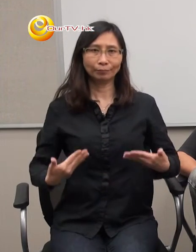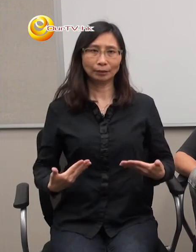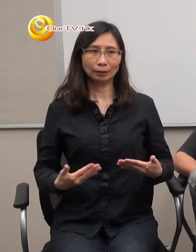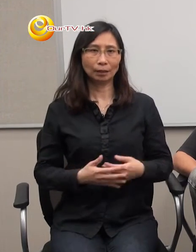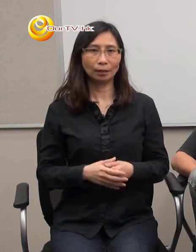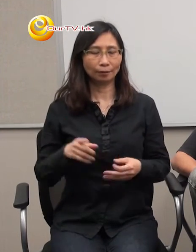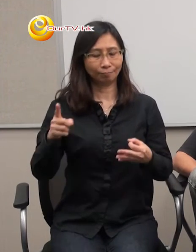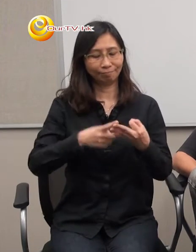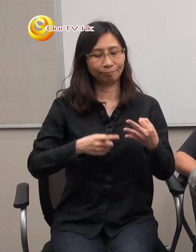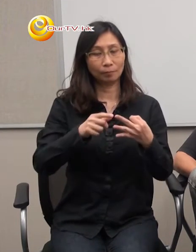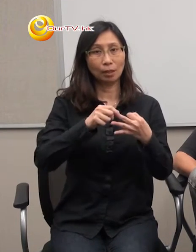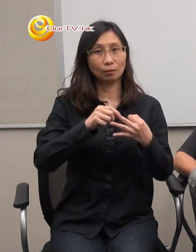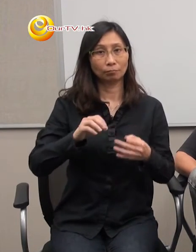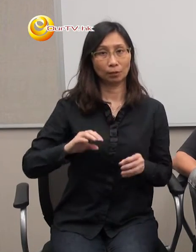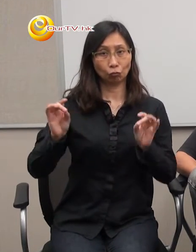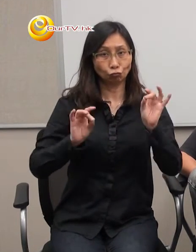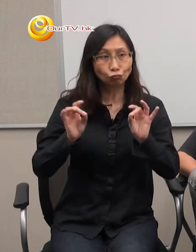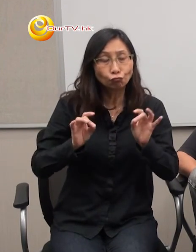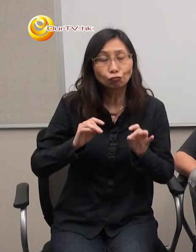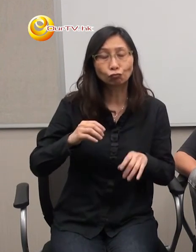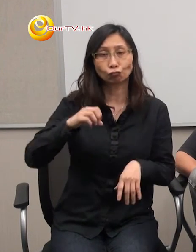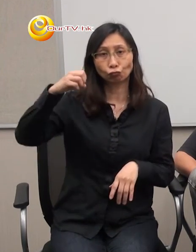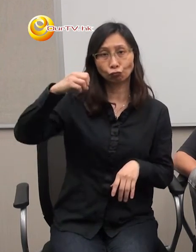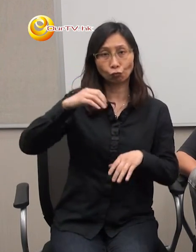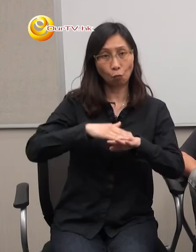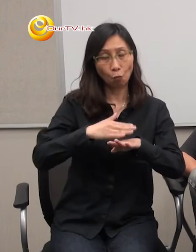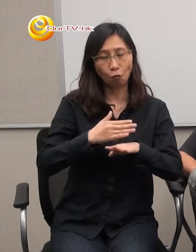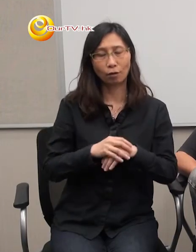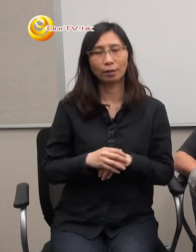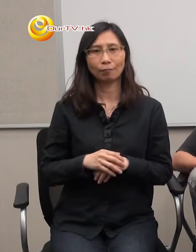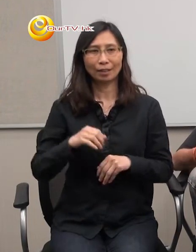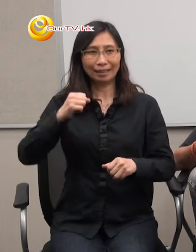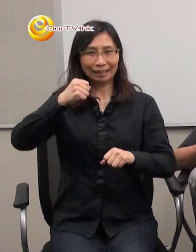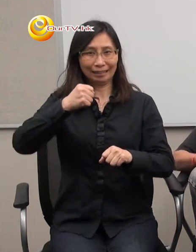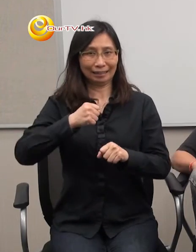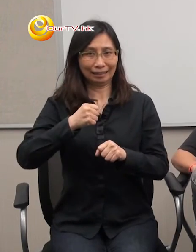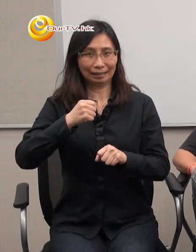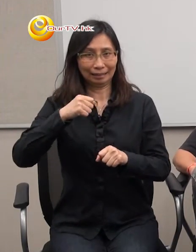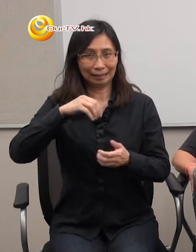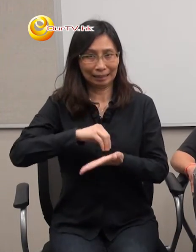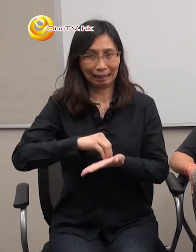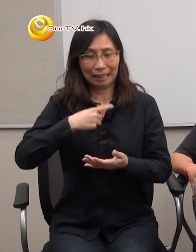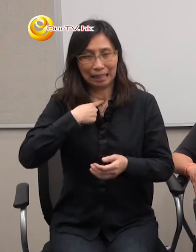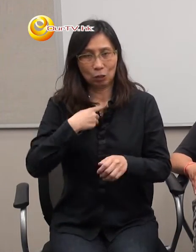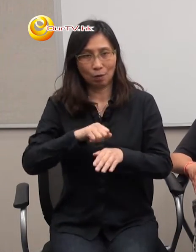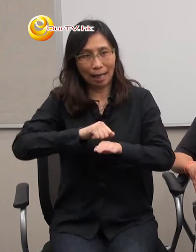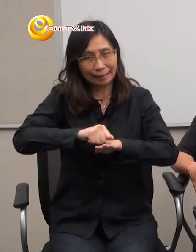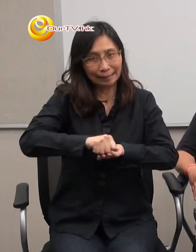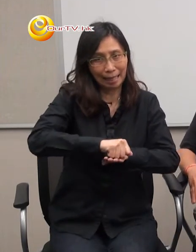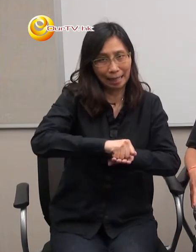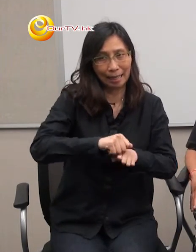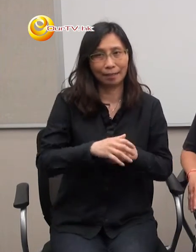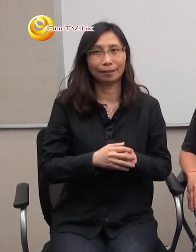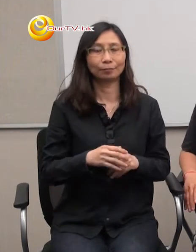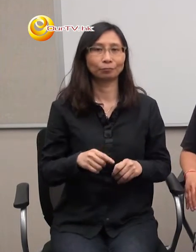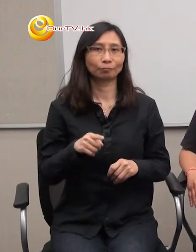江都係唔能夠唔擦下習近平鞋嘅，係嘛？即係習近平話一帶一路，咁佢就落嚟講。咁